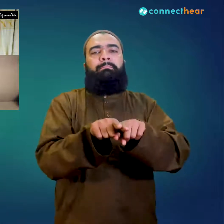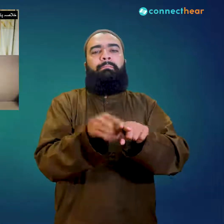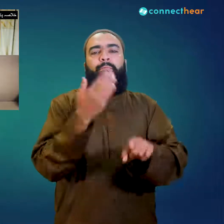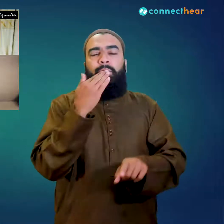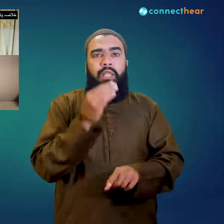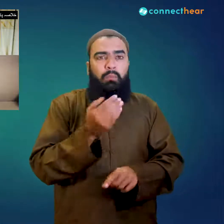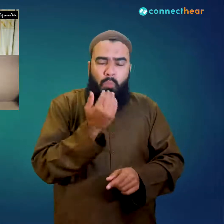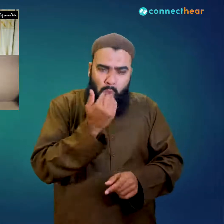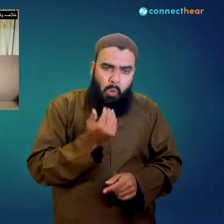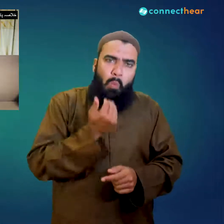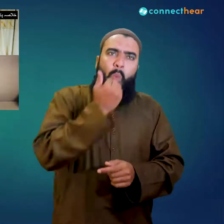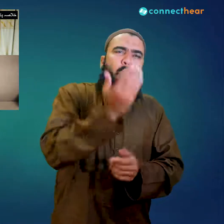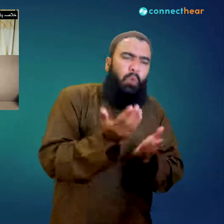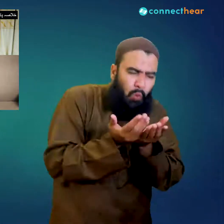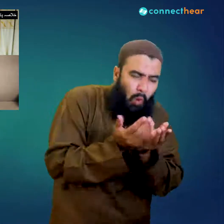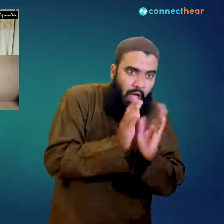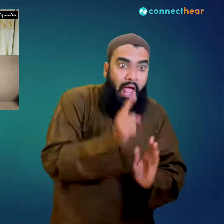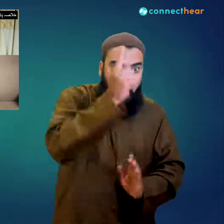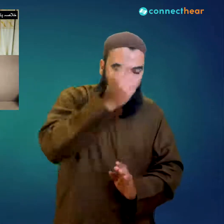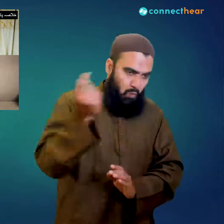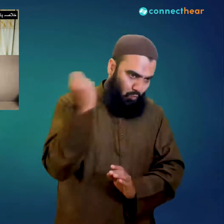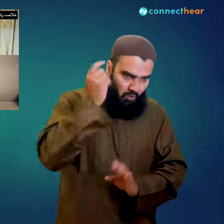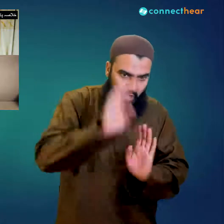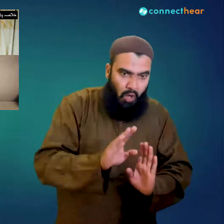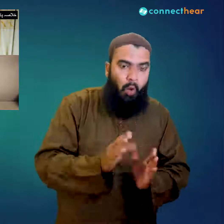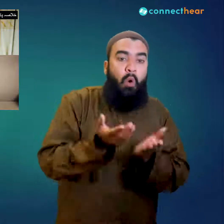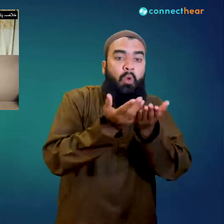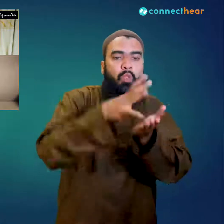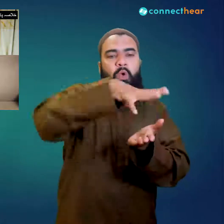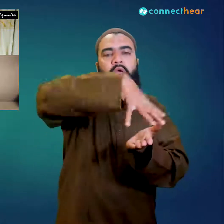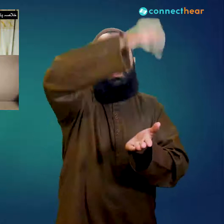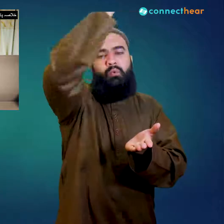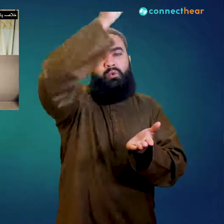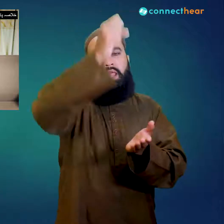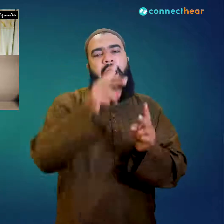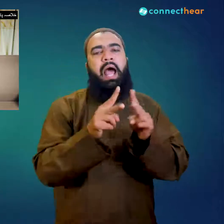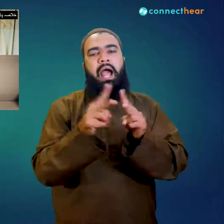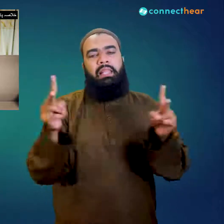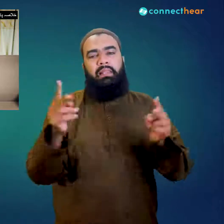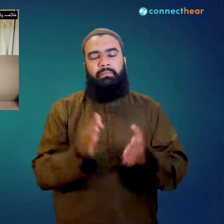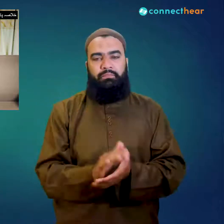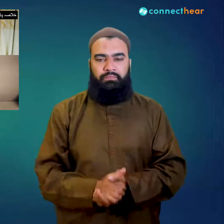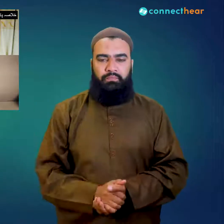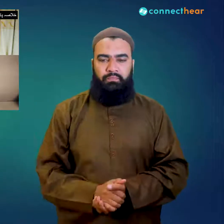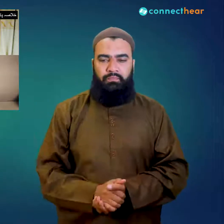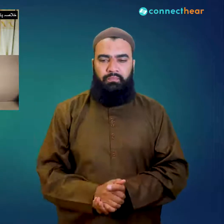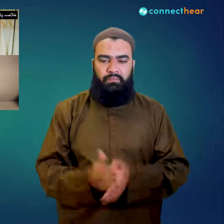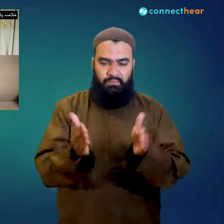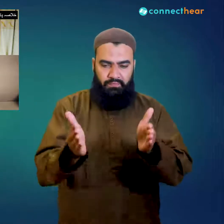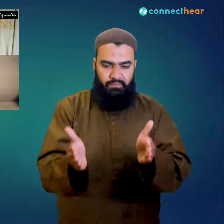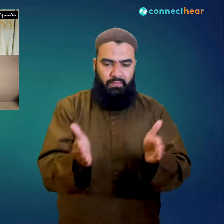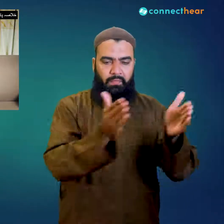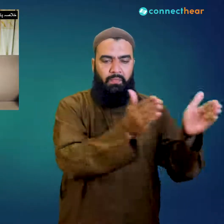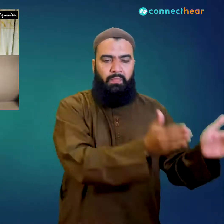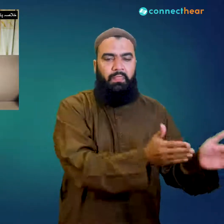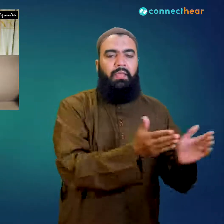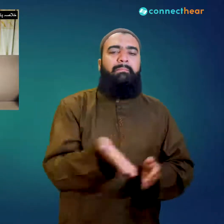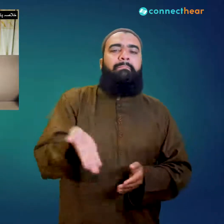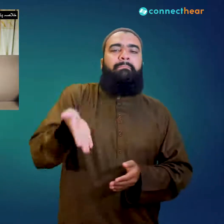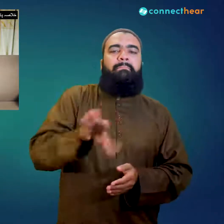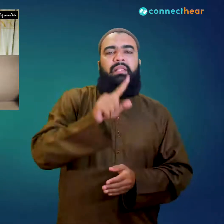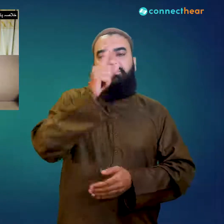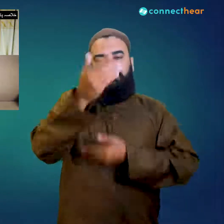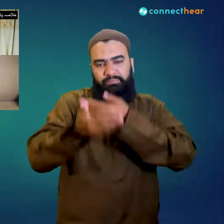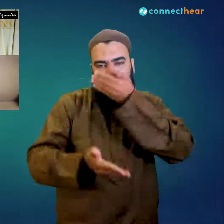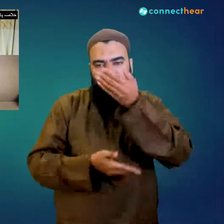حج کی فضیلت اور احکامات بیان ہوئے۔ الحج اشہر معلومات کہ اہم عبادت ہے، اور اس کے پھر احکامات